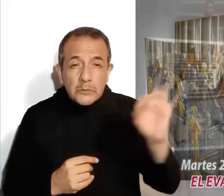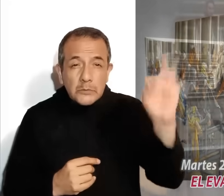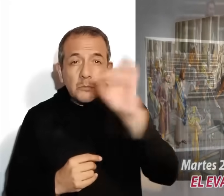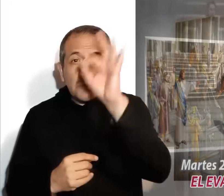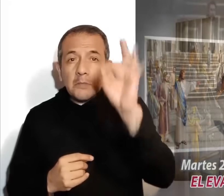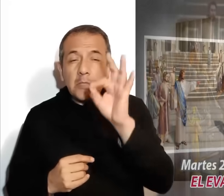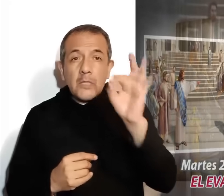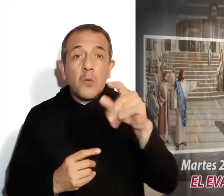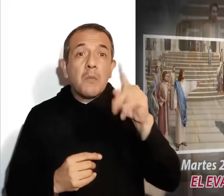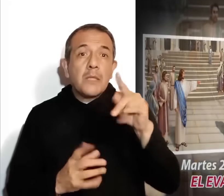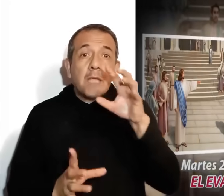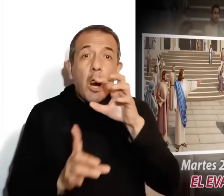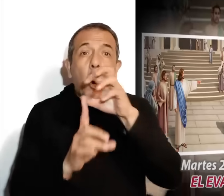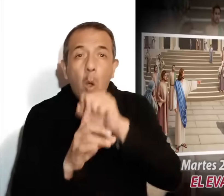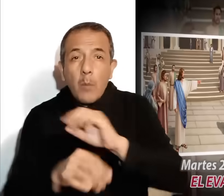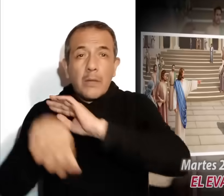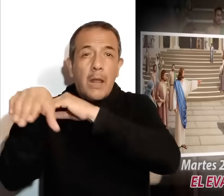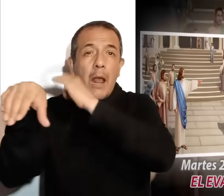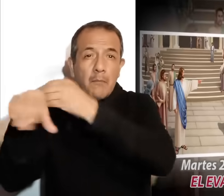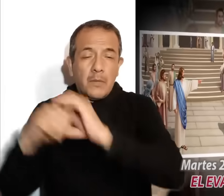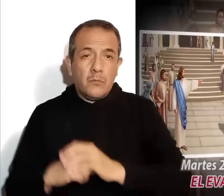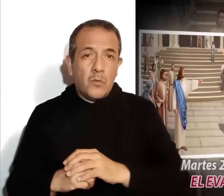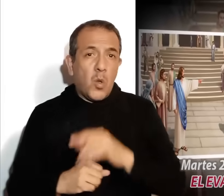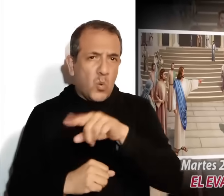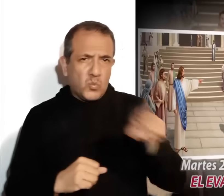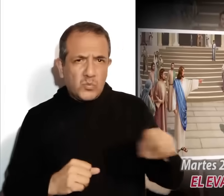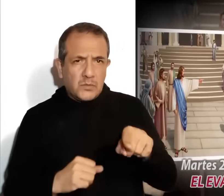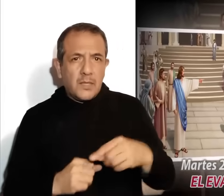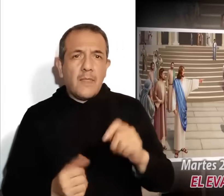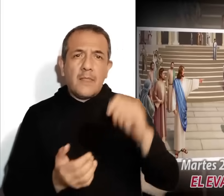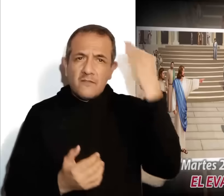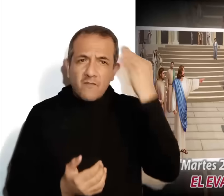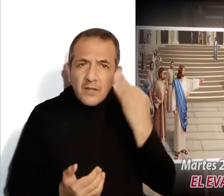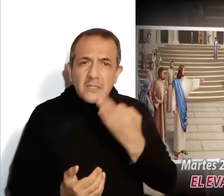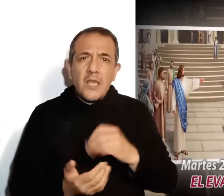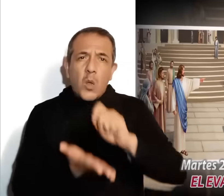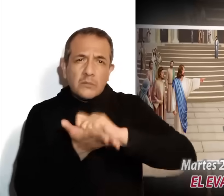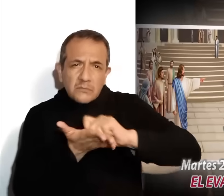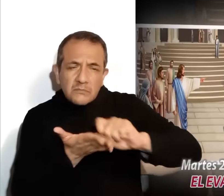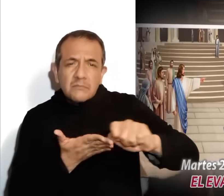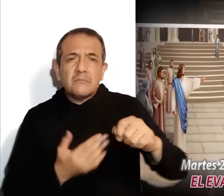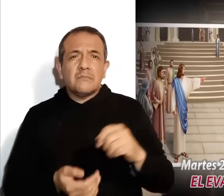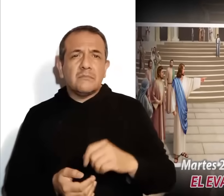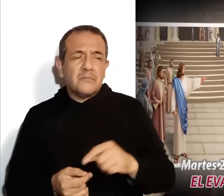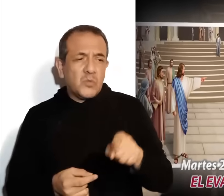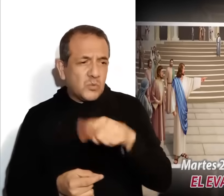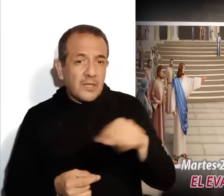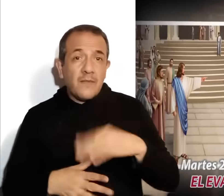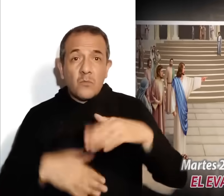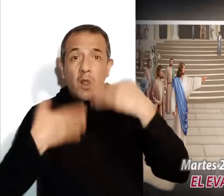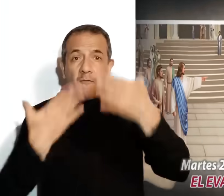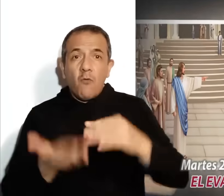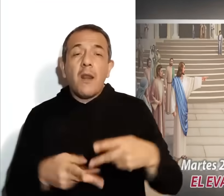el camello. ¡Ay de ustedes, escribas y fariseos hipócritas, que limpian por fuera los vasos y